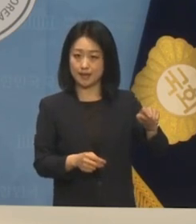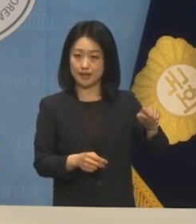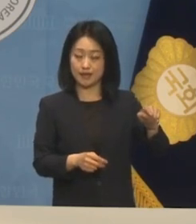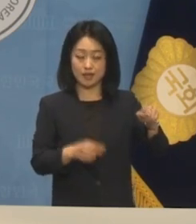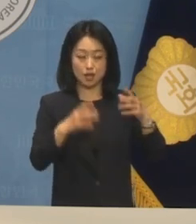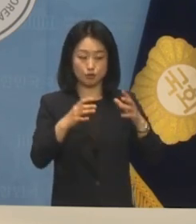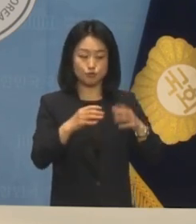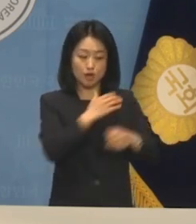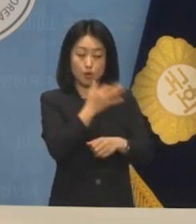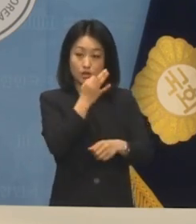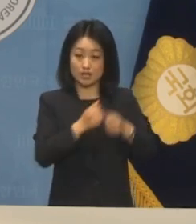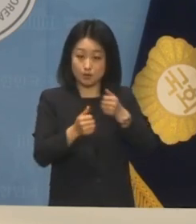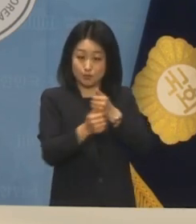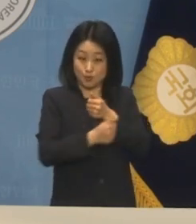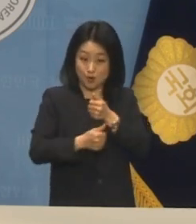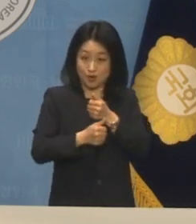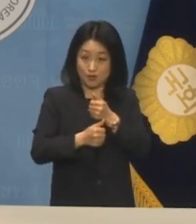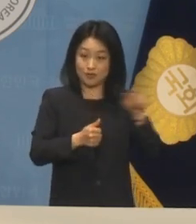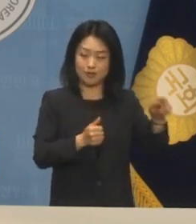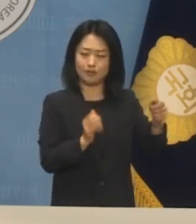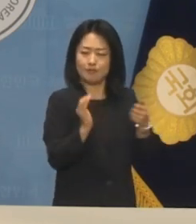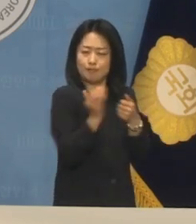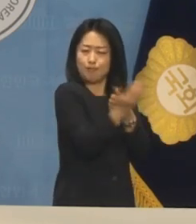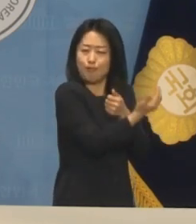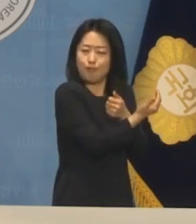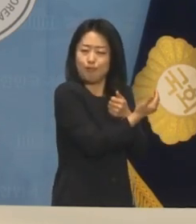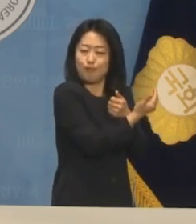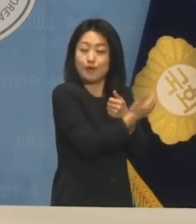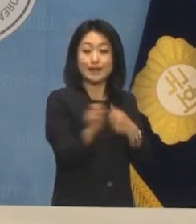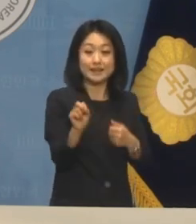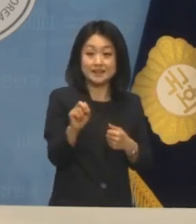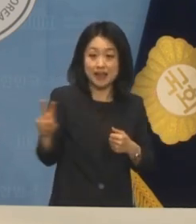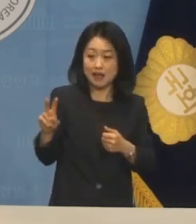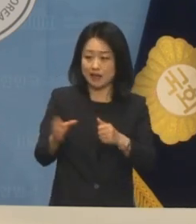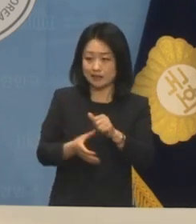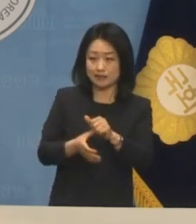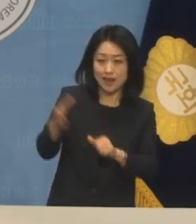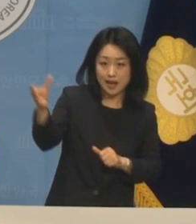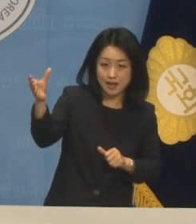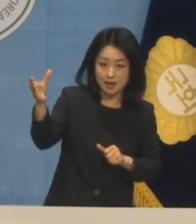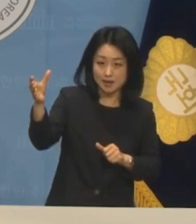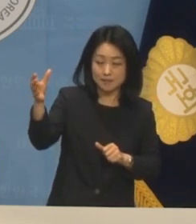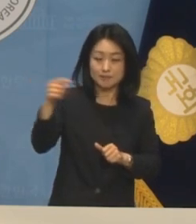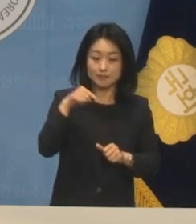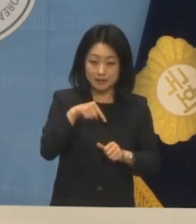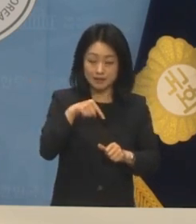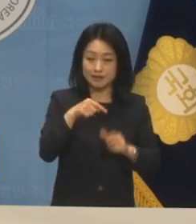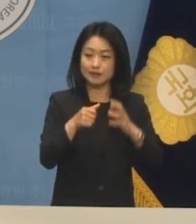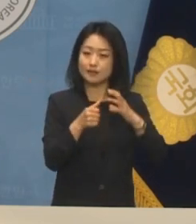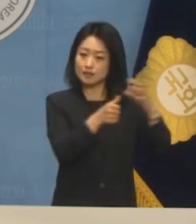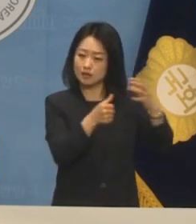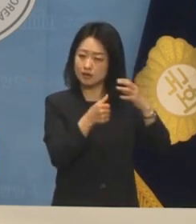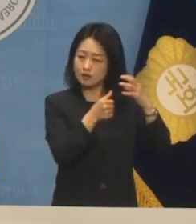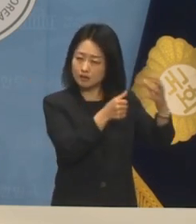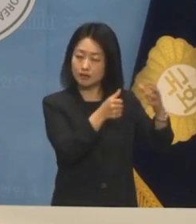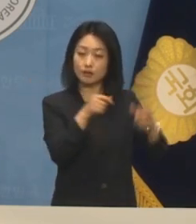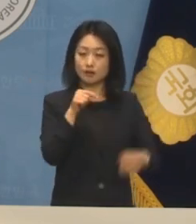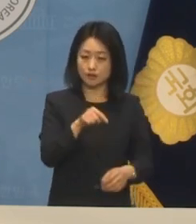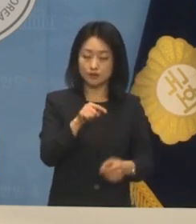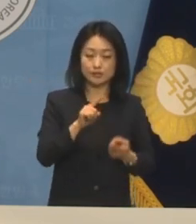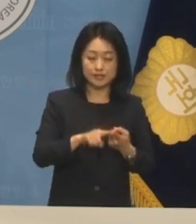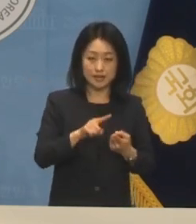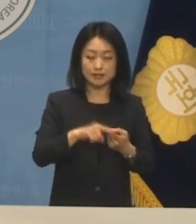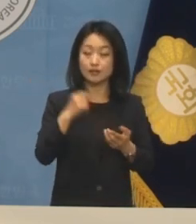권익위마저 자신들의 잘못은 덮고 야당과 언론을 탄압하기 위한 수단으로 삼고 있는 것은